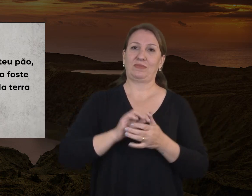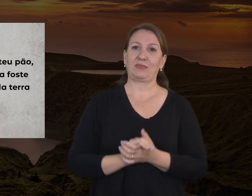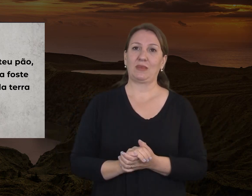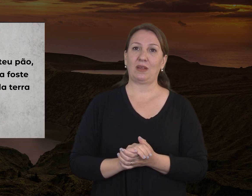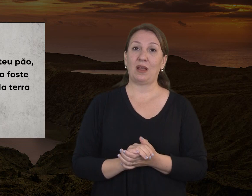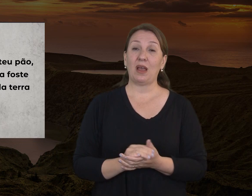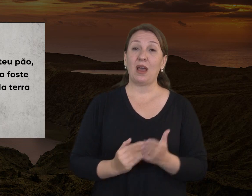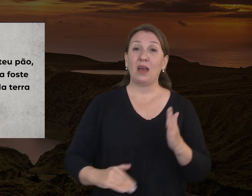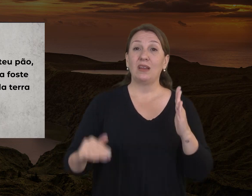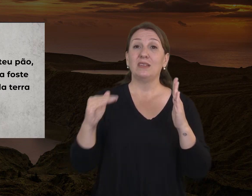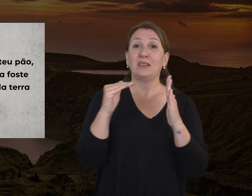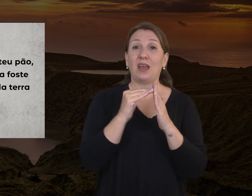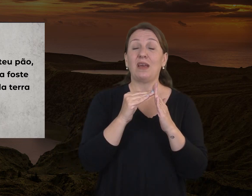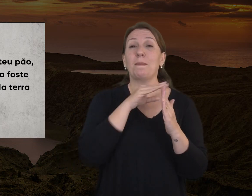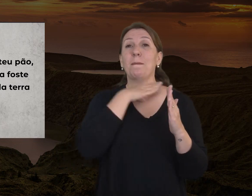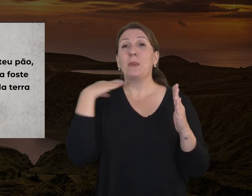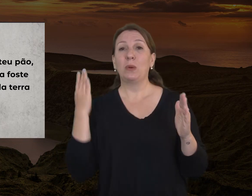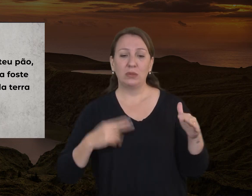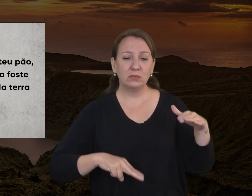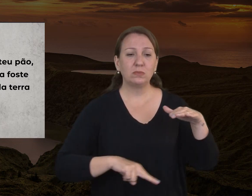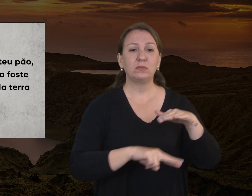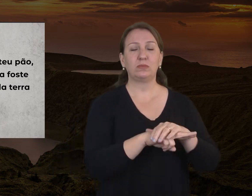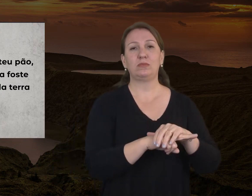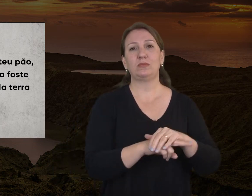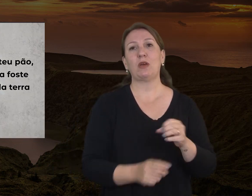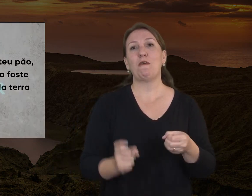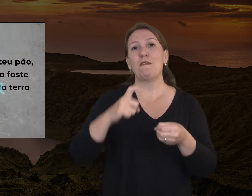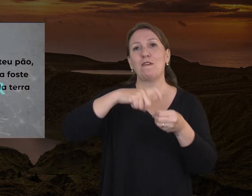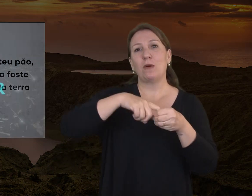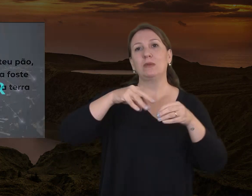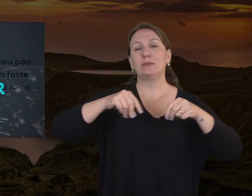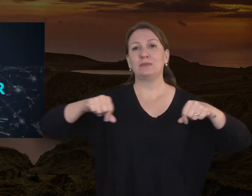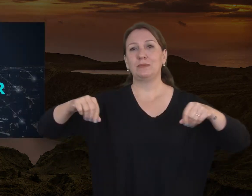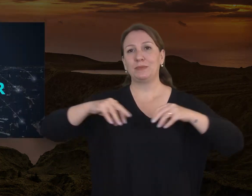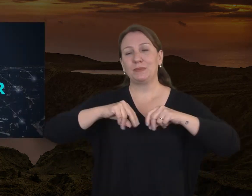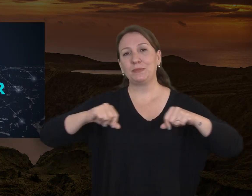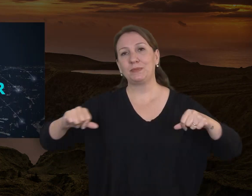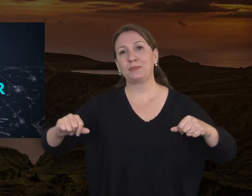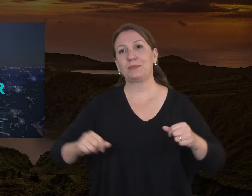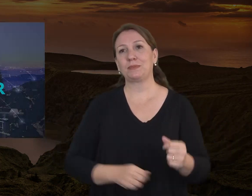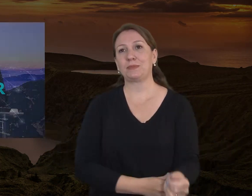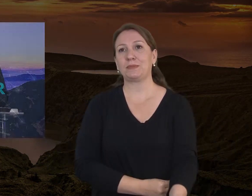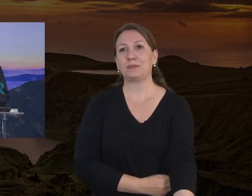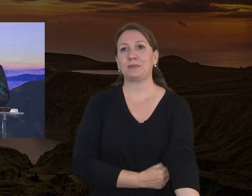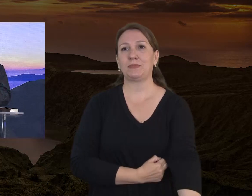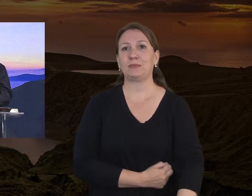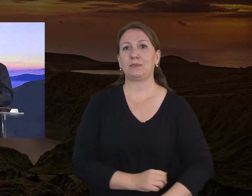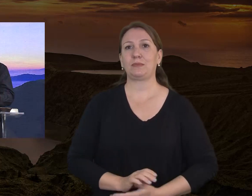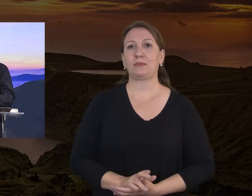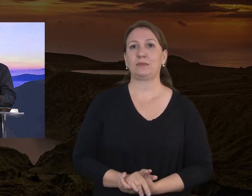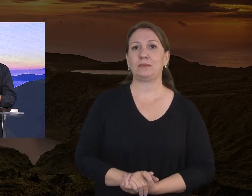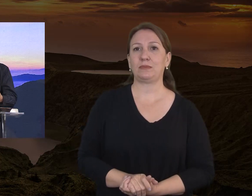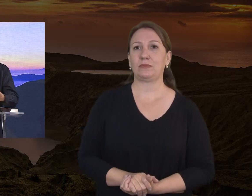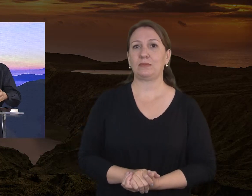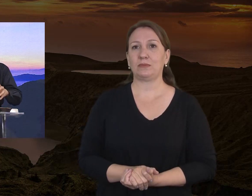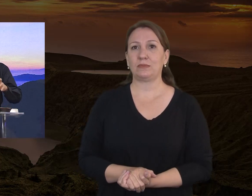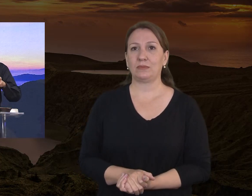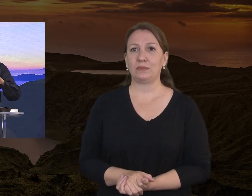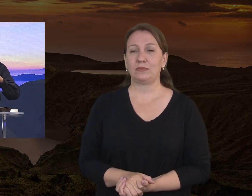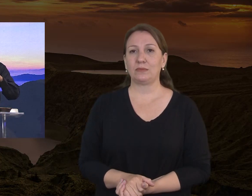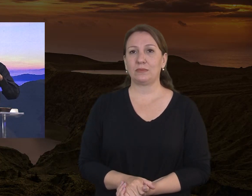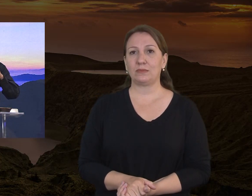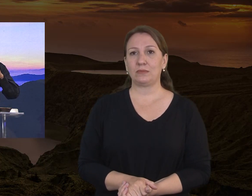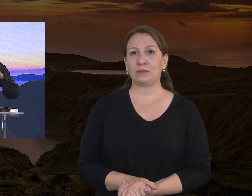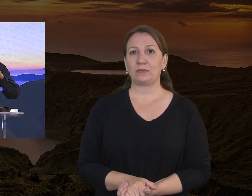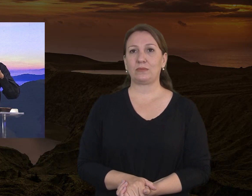terra retornarás. Muito bem, então isso eu queria mostrar para vocês por outro ângulo.